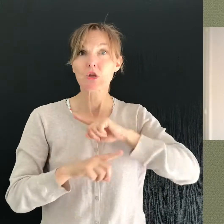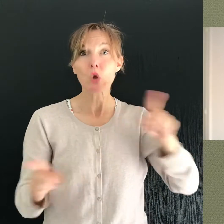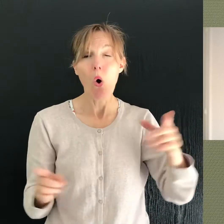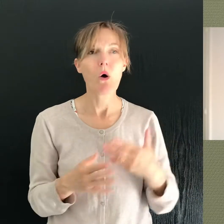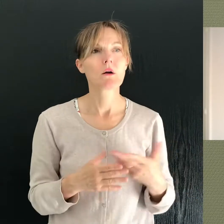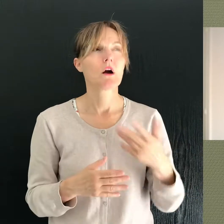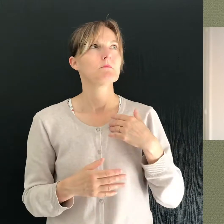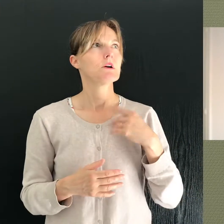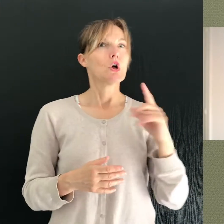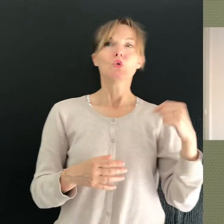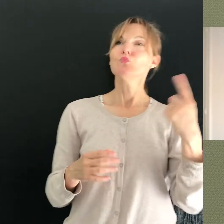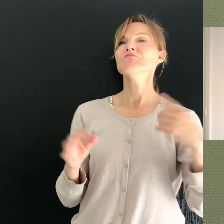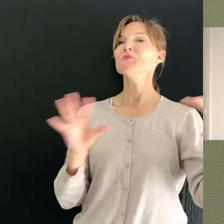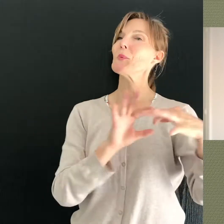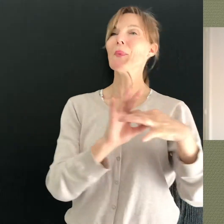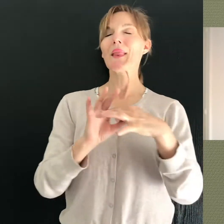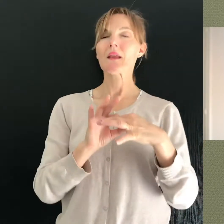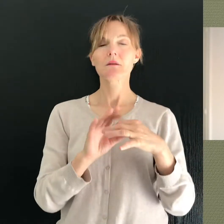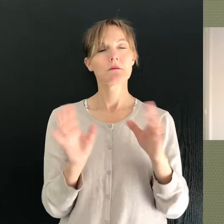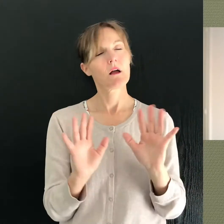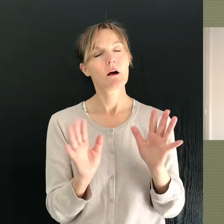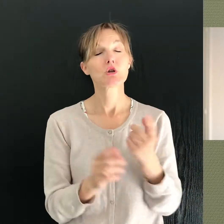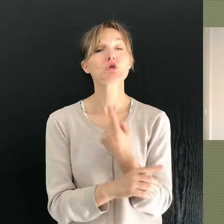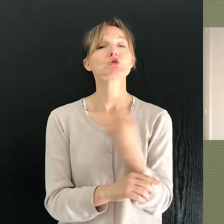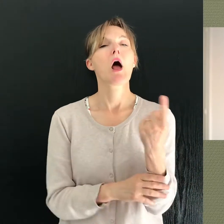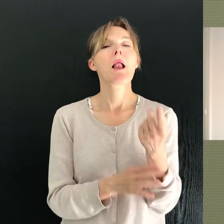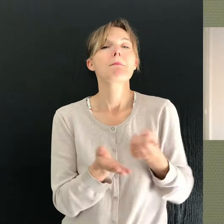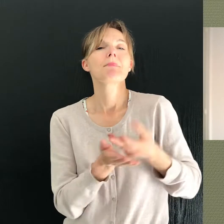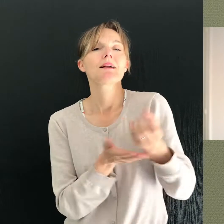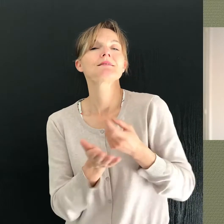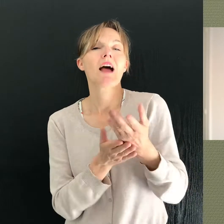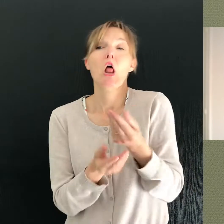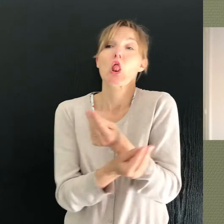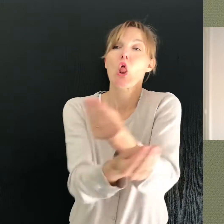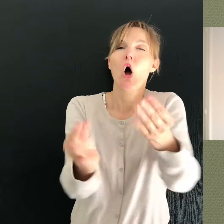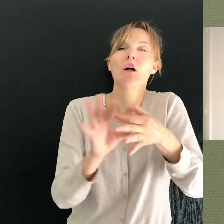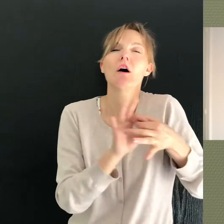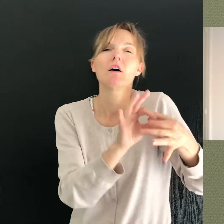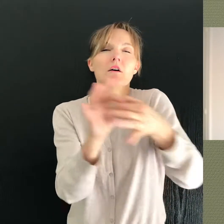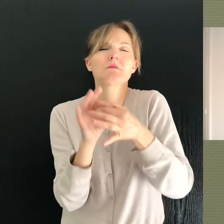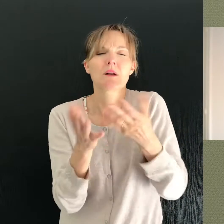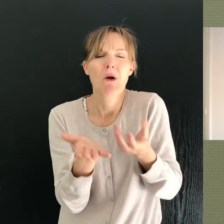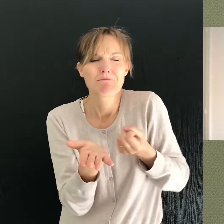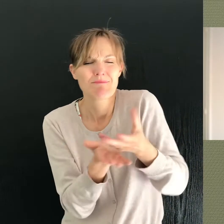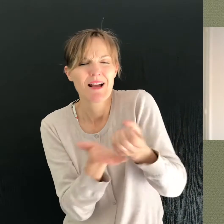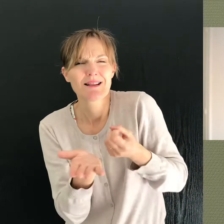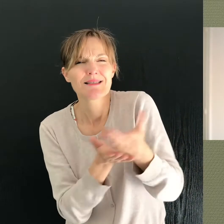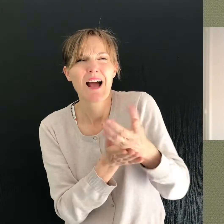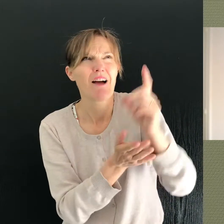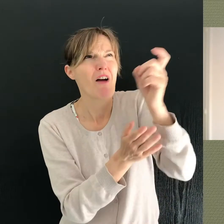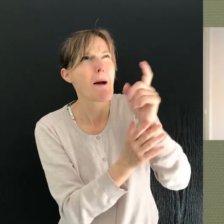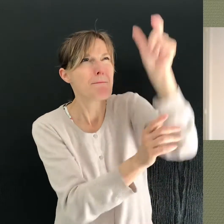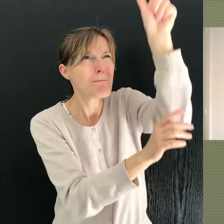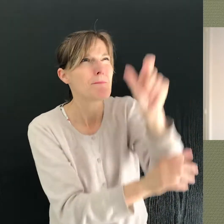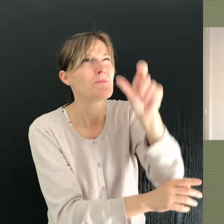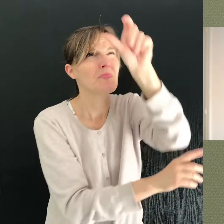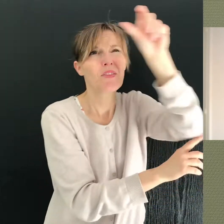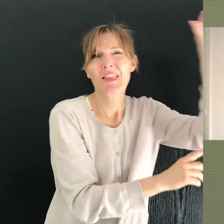unis. Le seul message pouvant unir les chrétiens, c'est le message de la prédication de la croix de notre